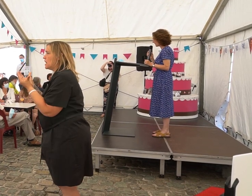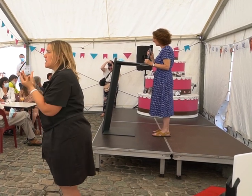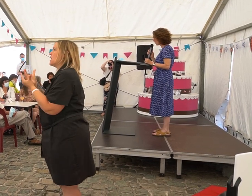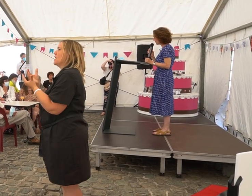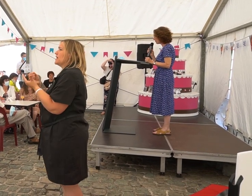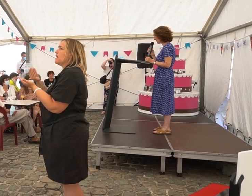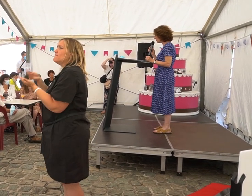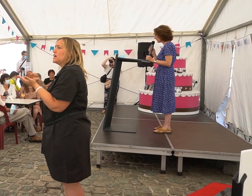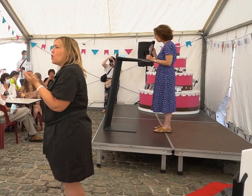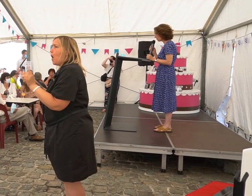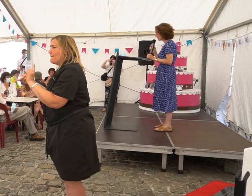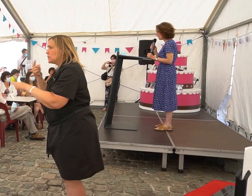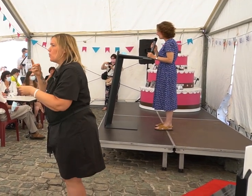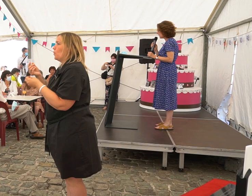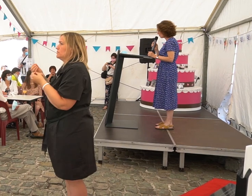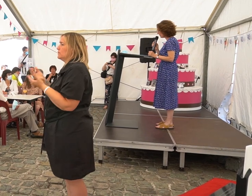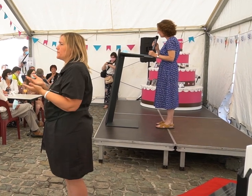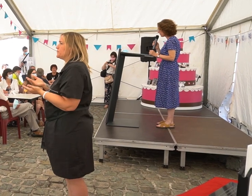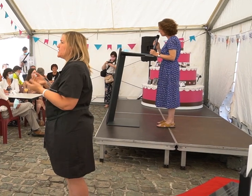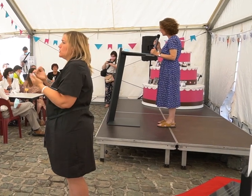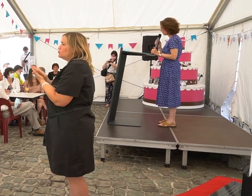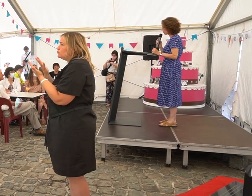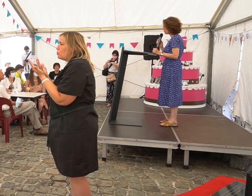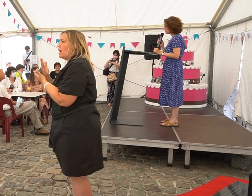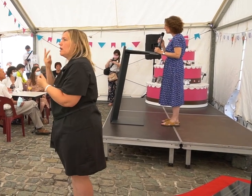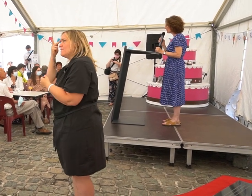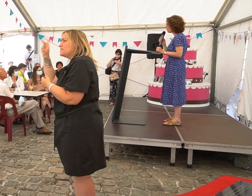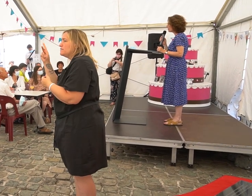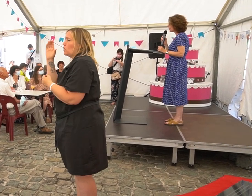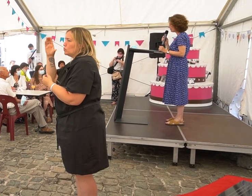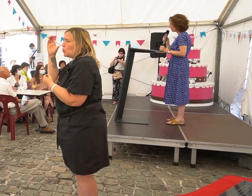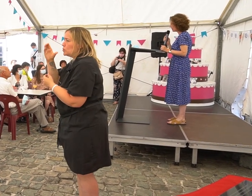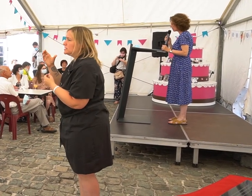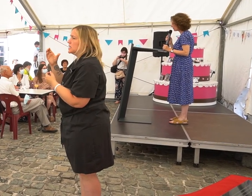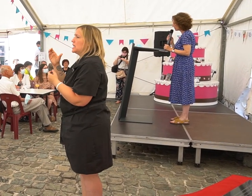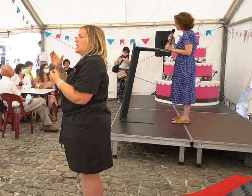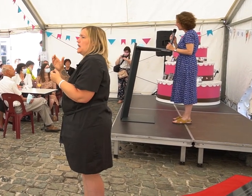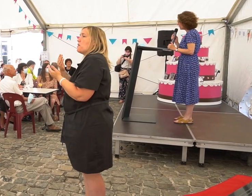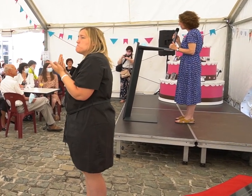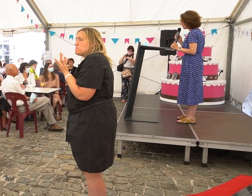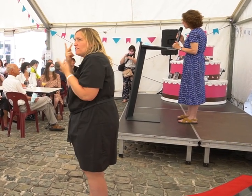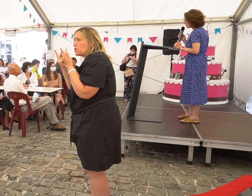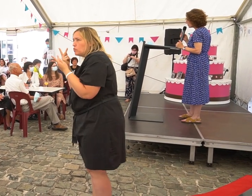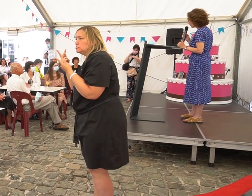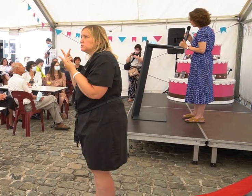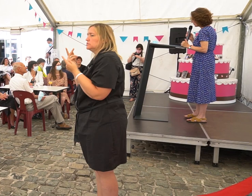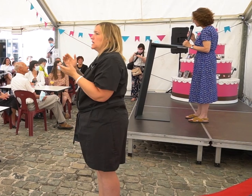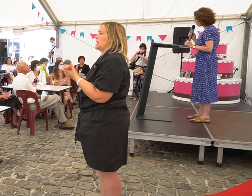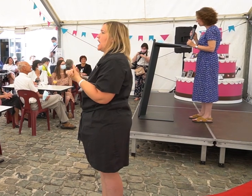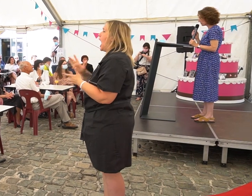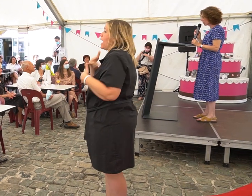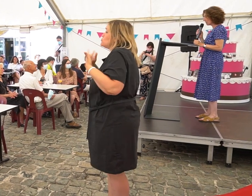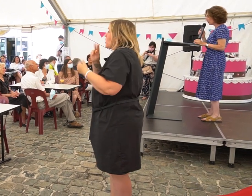totalement essentielle et totalement précieuse, la joie de vivre, la curiosité, la bienveillance, l'innocence, l'amour